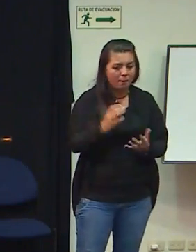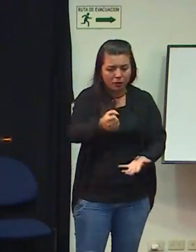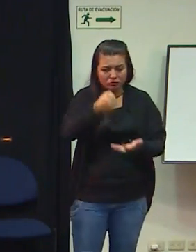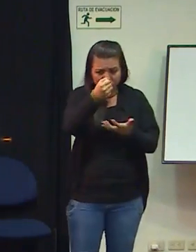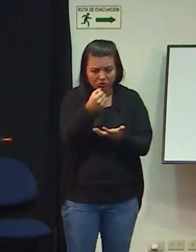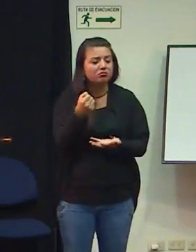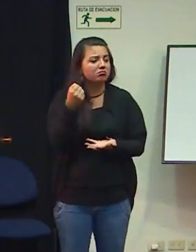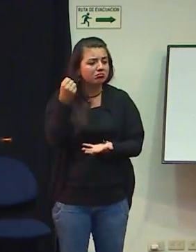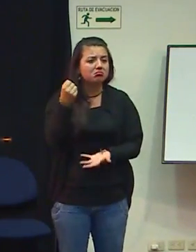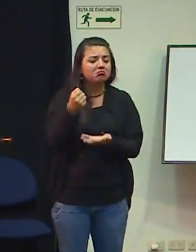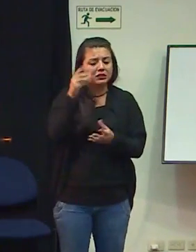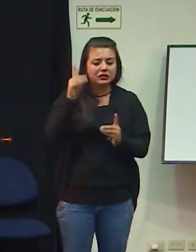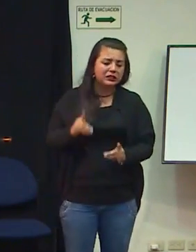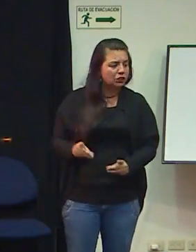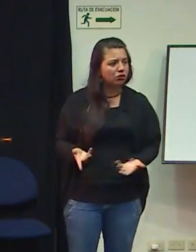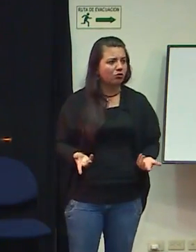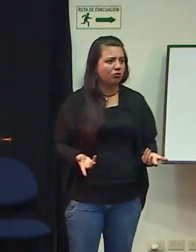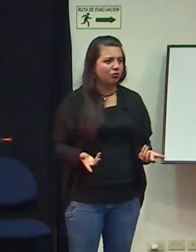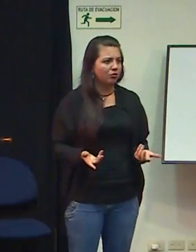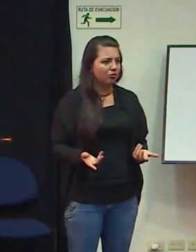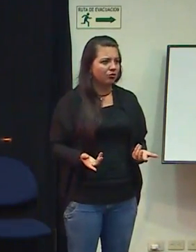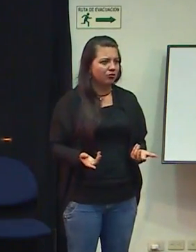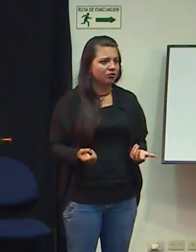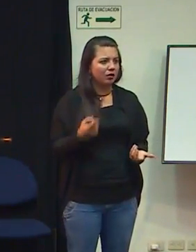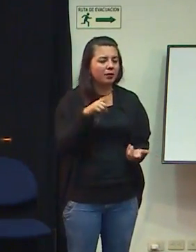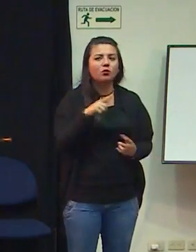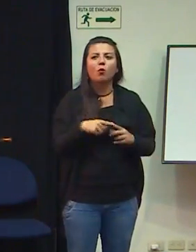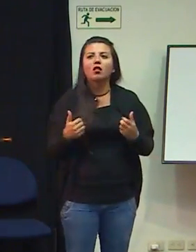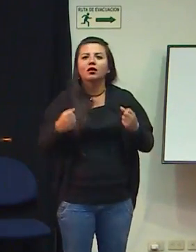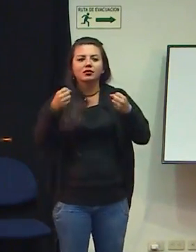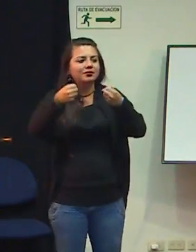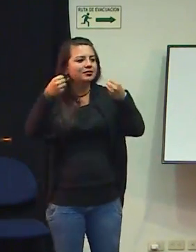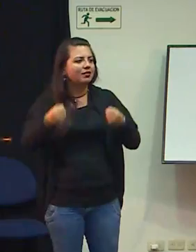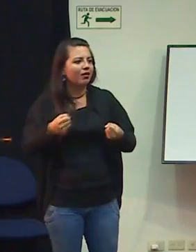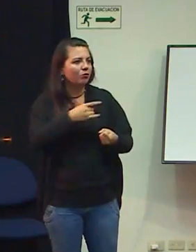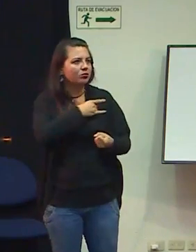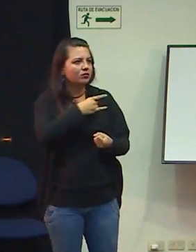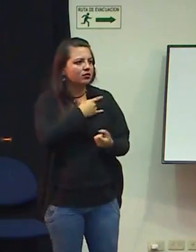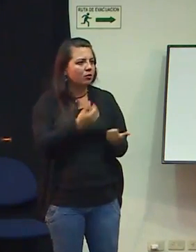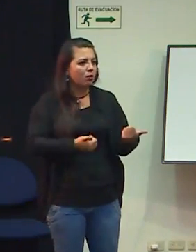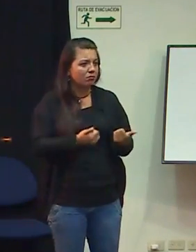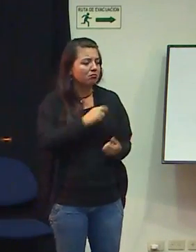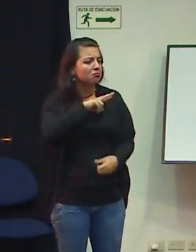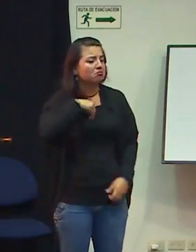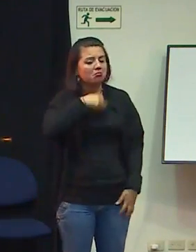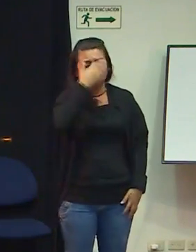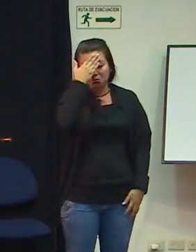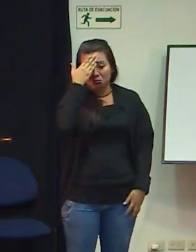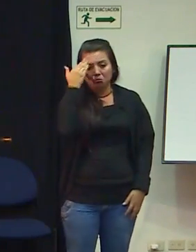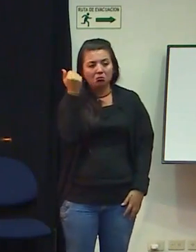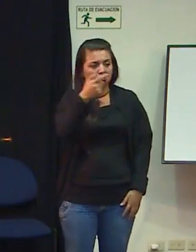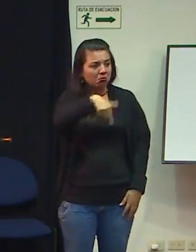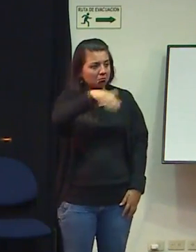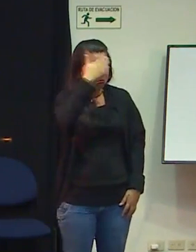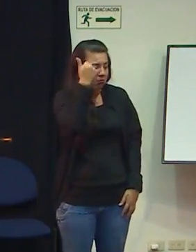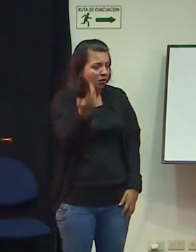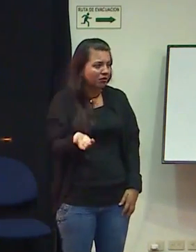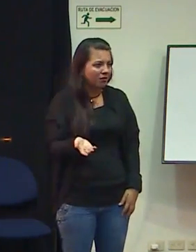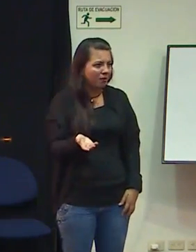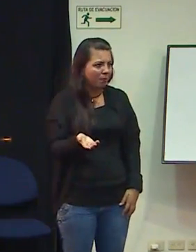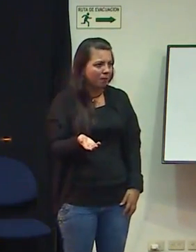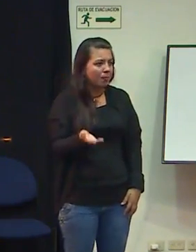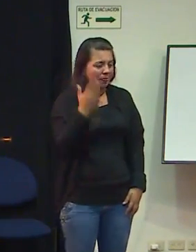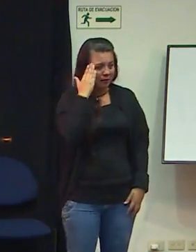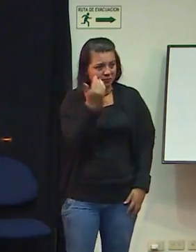presupuesto, puede definir hasta la sede de la universidad, y nosotros lo olvidamos, solo basta ver que